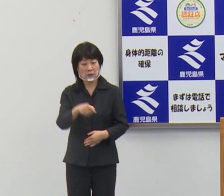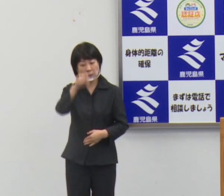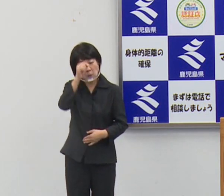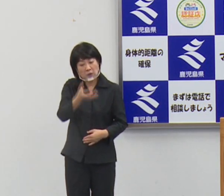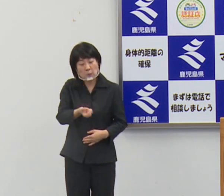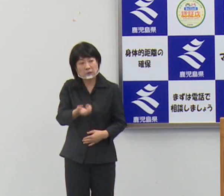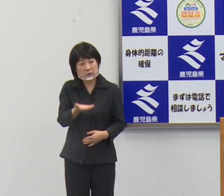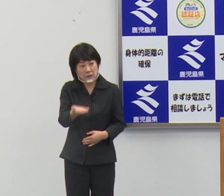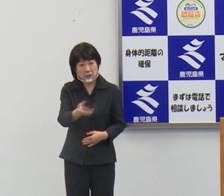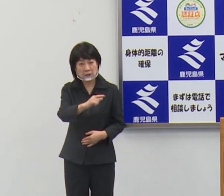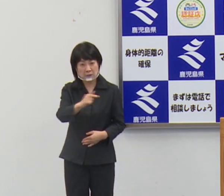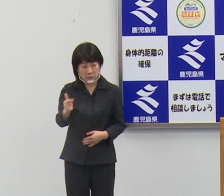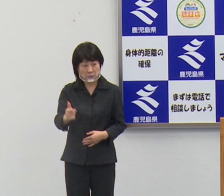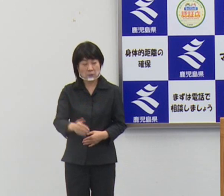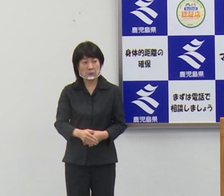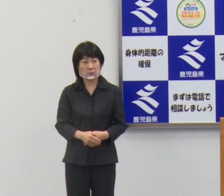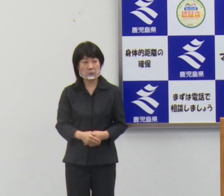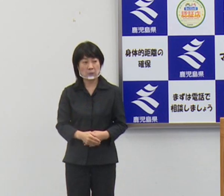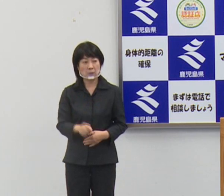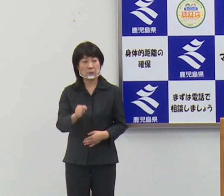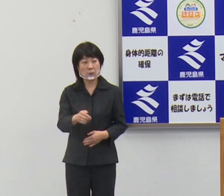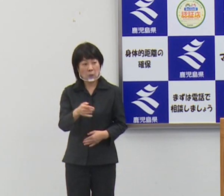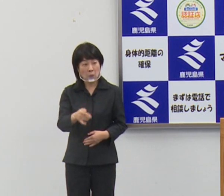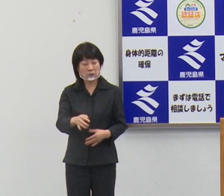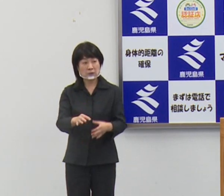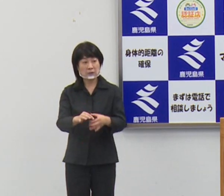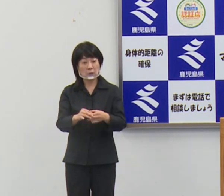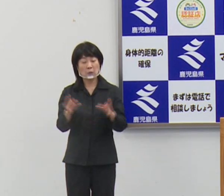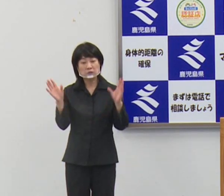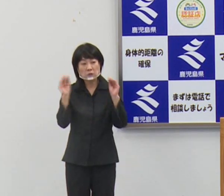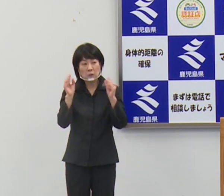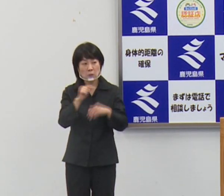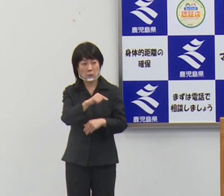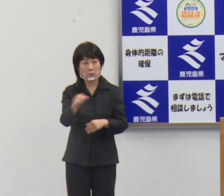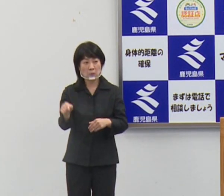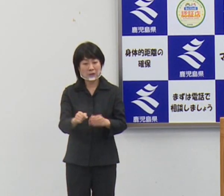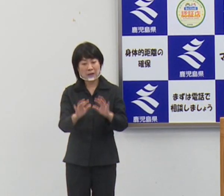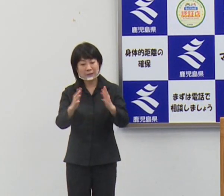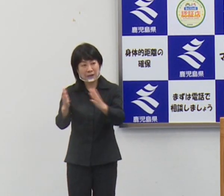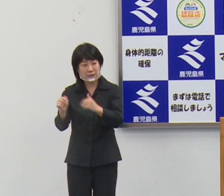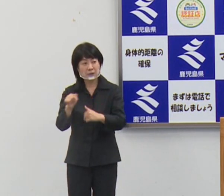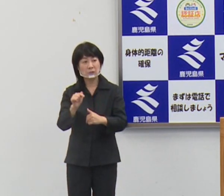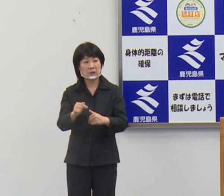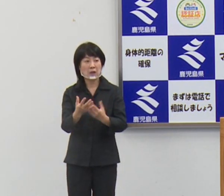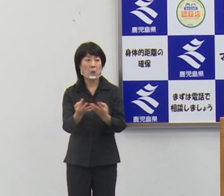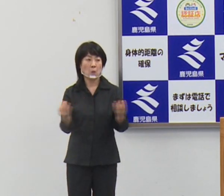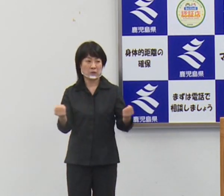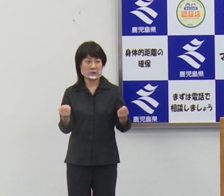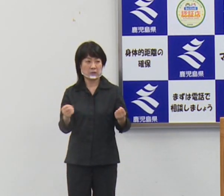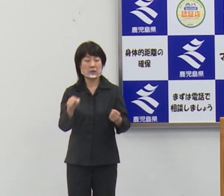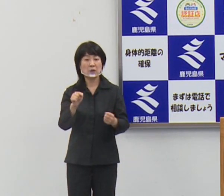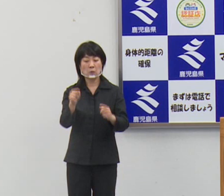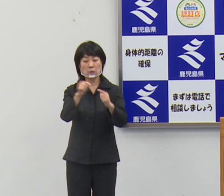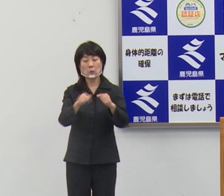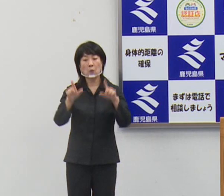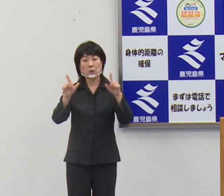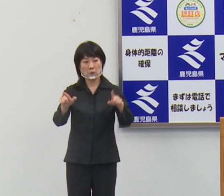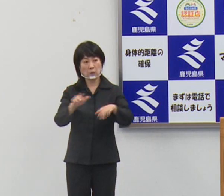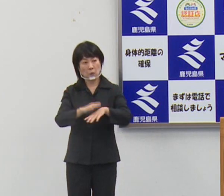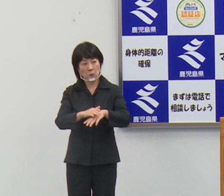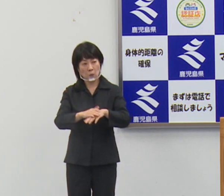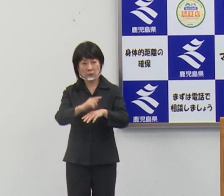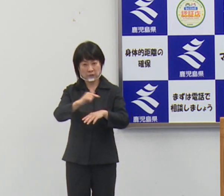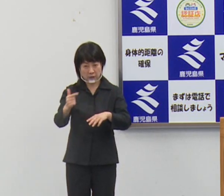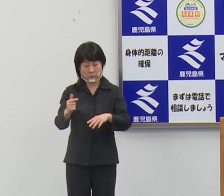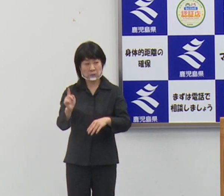か、注意喚起にもつながる部分がほとんど見えないケースが多いんですけれども、そのあたりの公表の仕方っていう